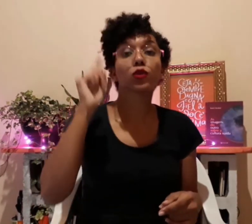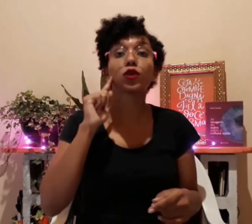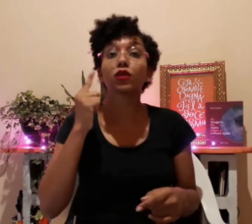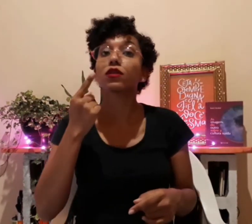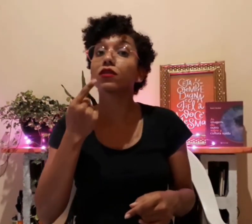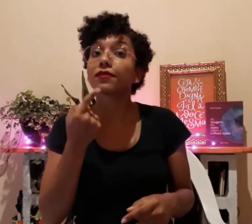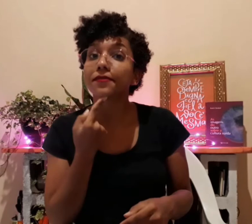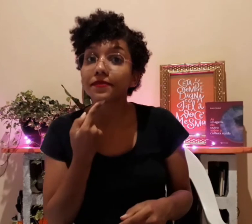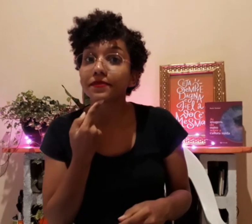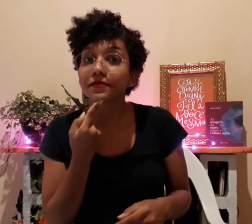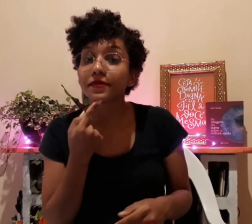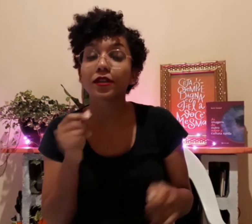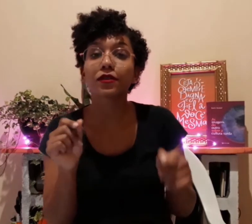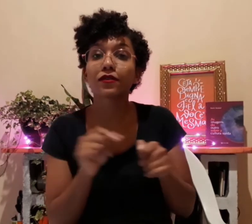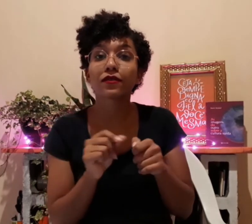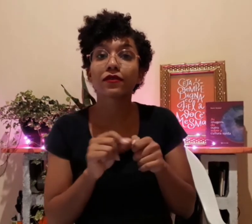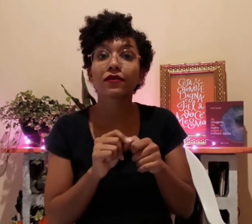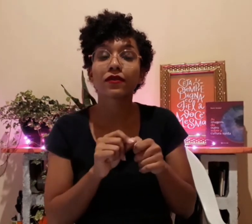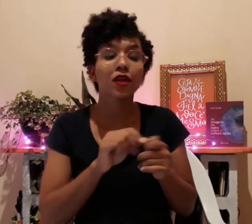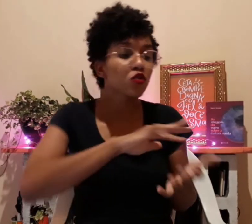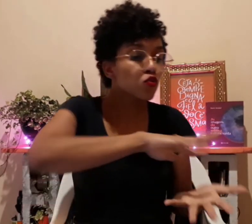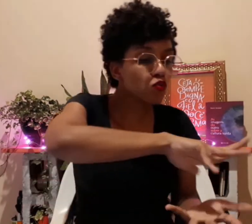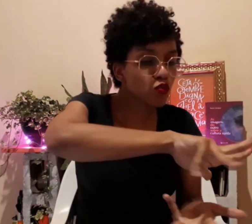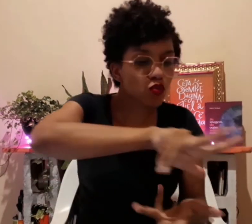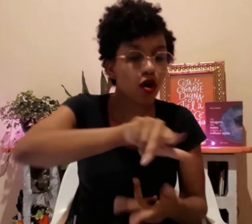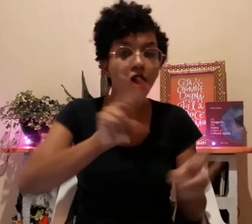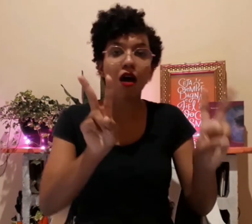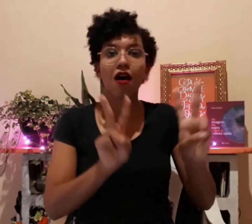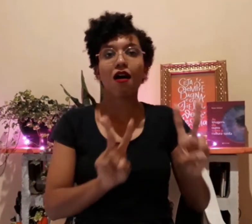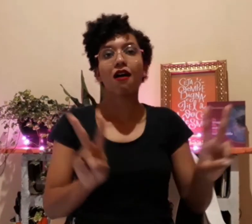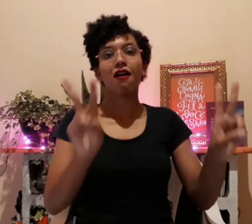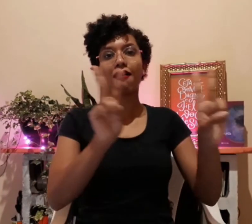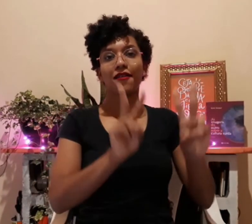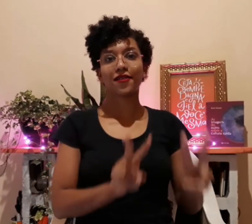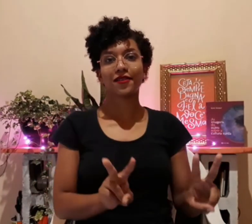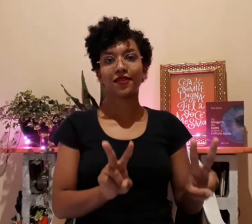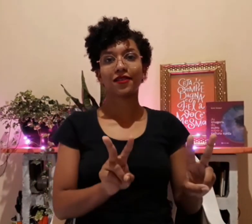A escrita de sinais faz parte da cultura surda, desse mundo visual.